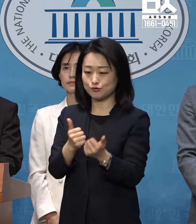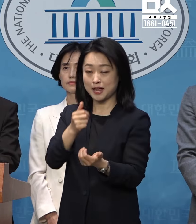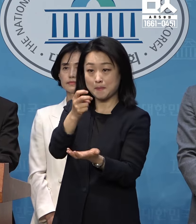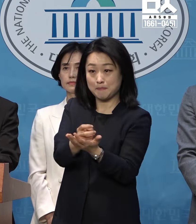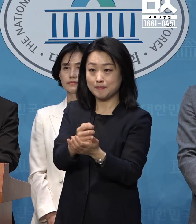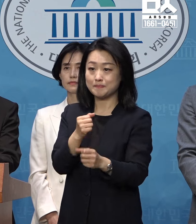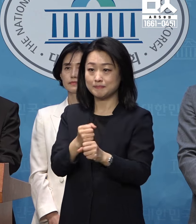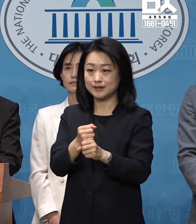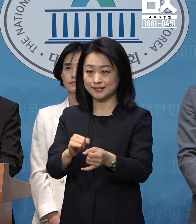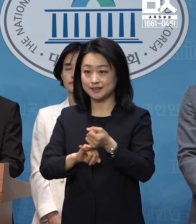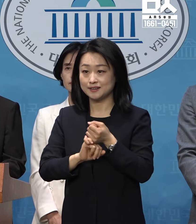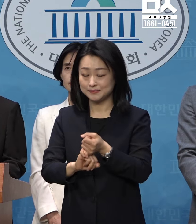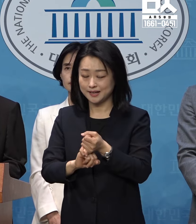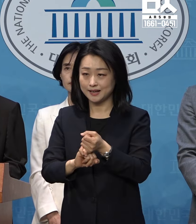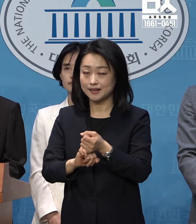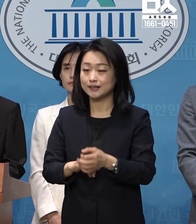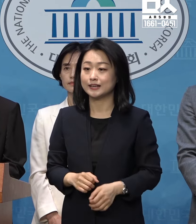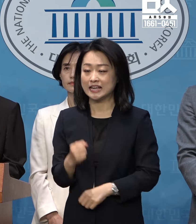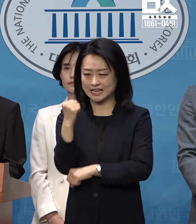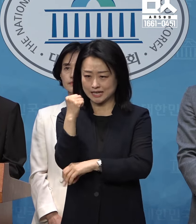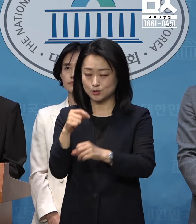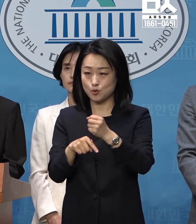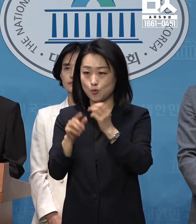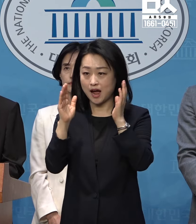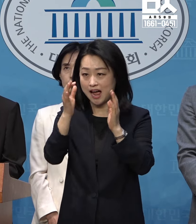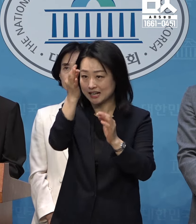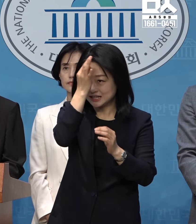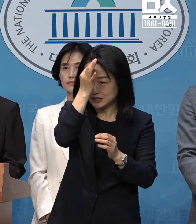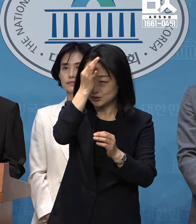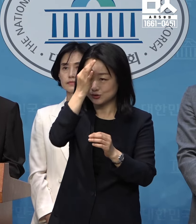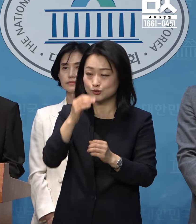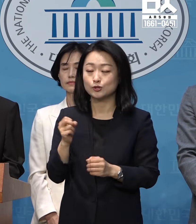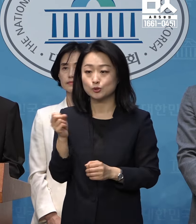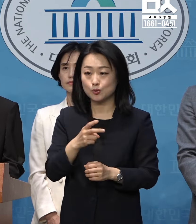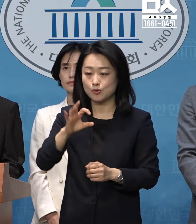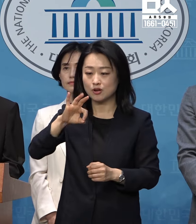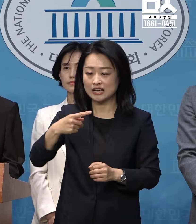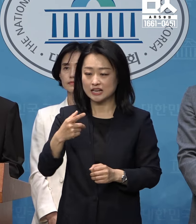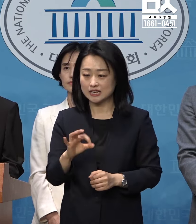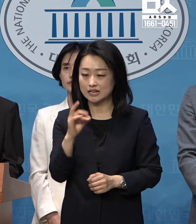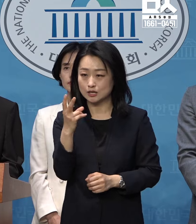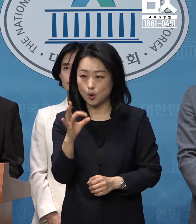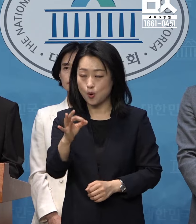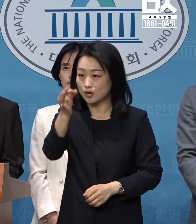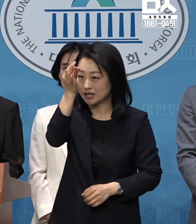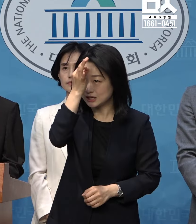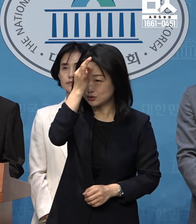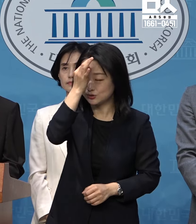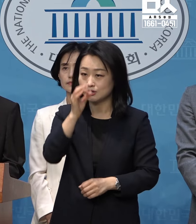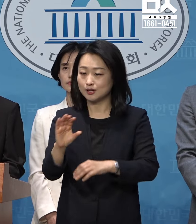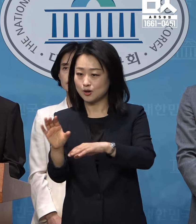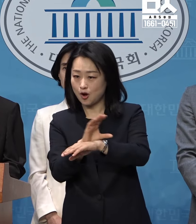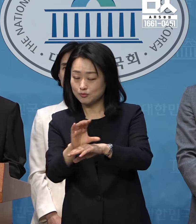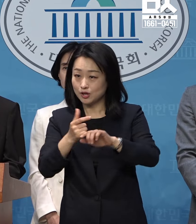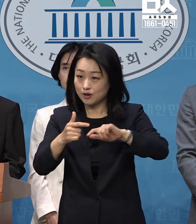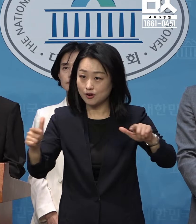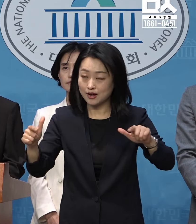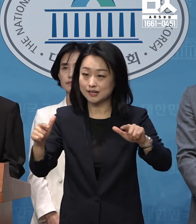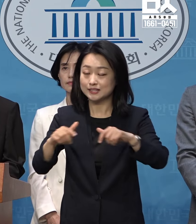기준점이 되겠습니다. 기초과학부터 응용기술, 다양한 미디어 영역 등 과학의 진보와 그 혜택을